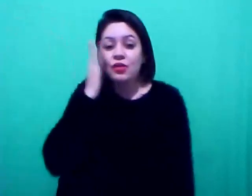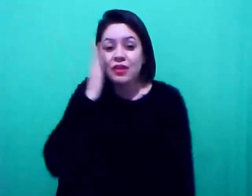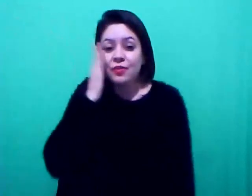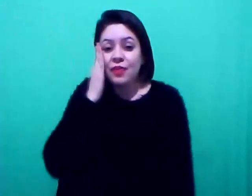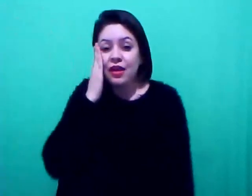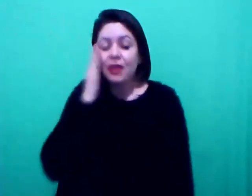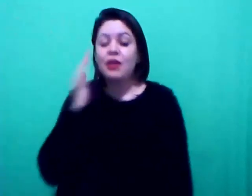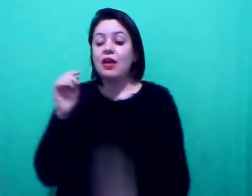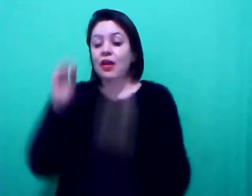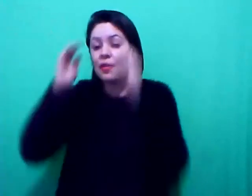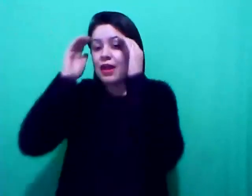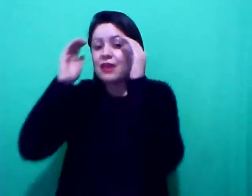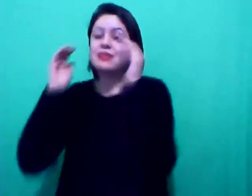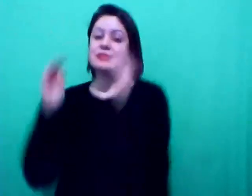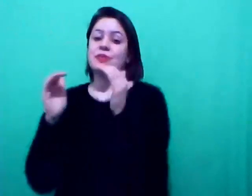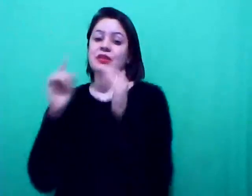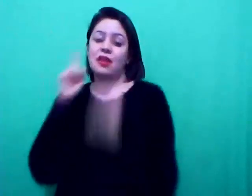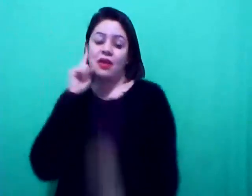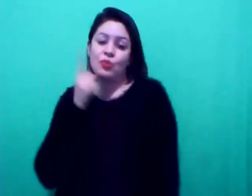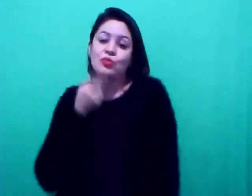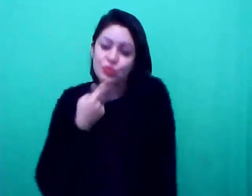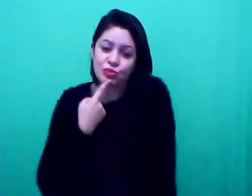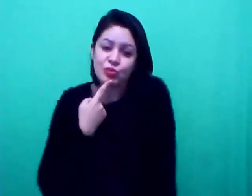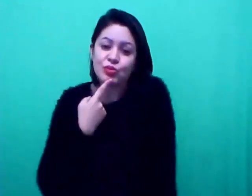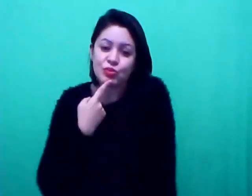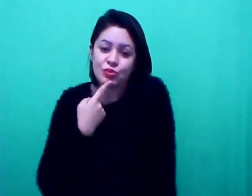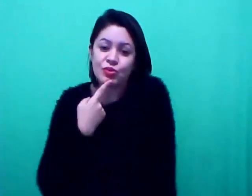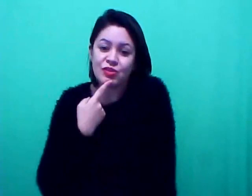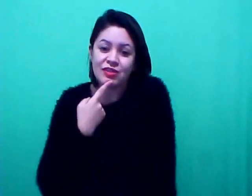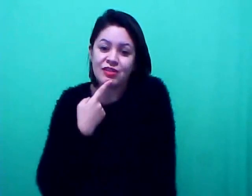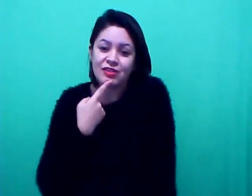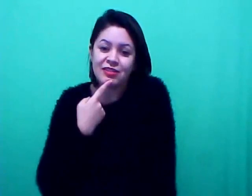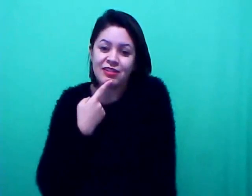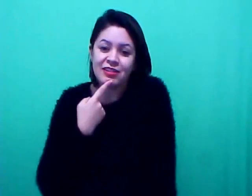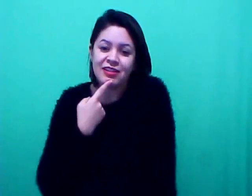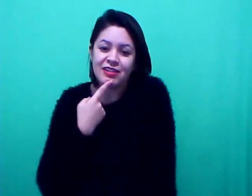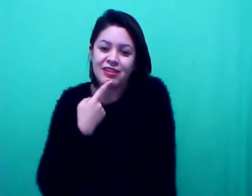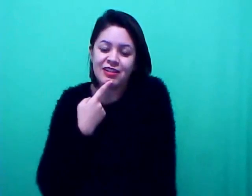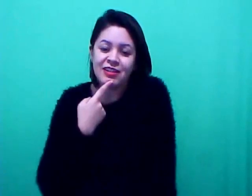É importante a teoria. É importante que respeite, né, o sujeito surdo.